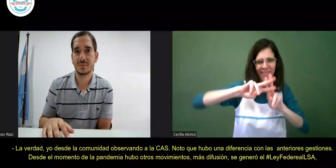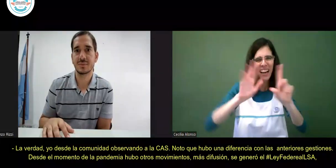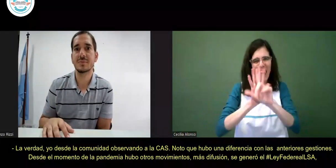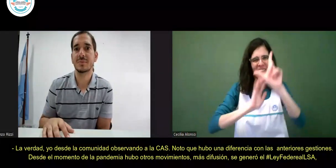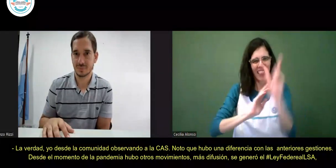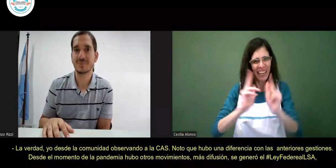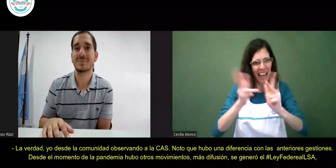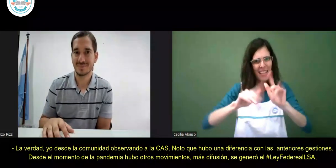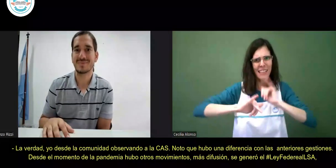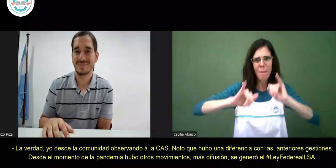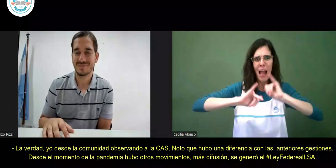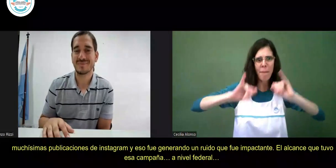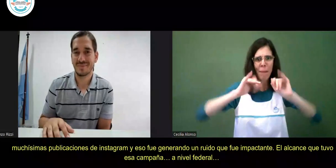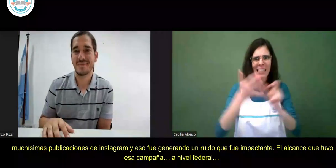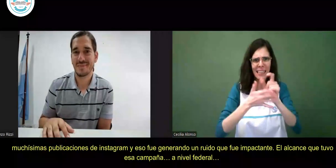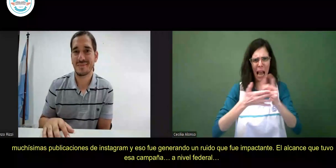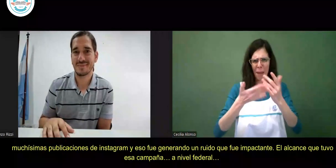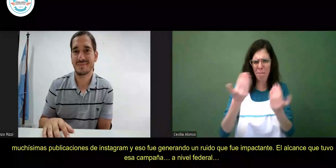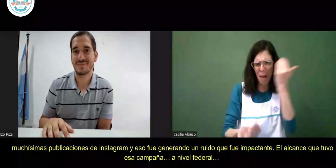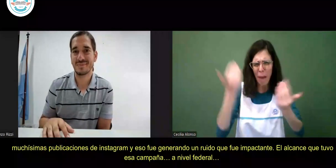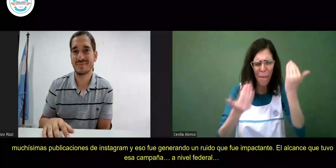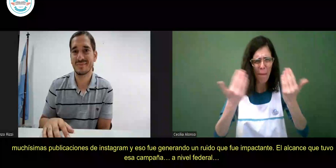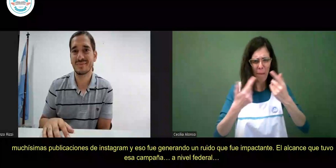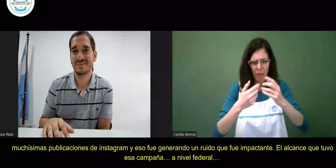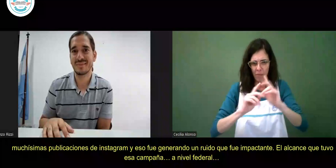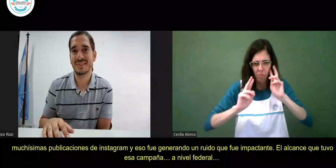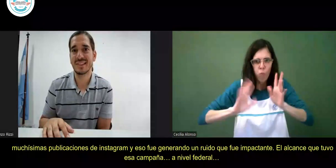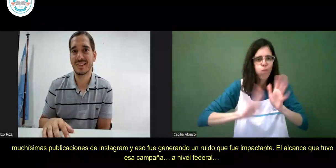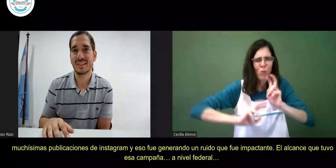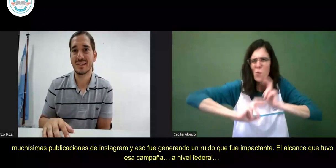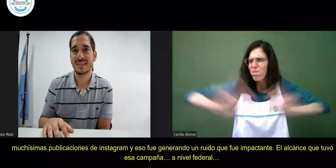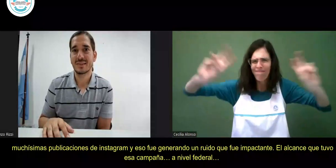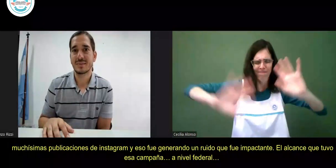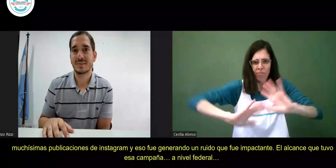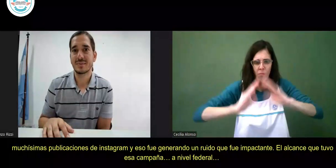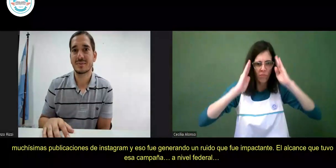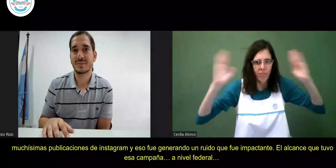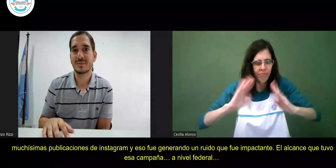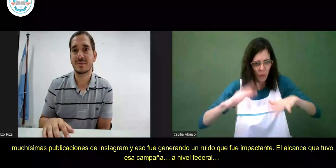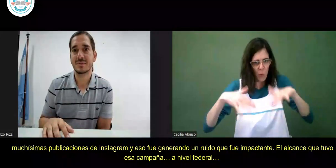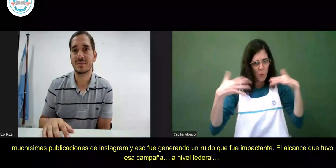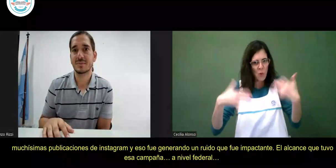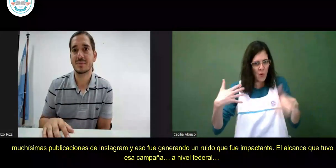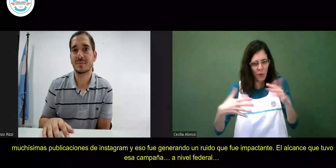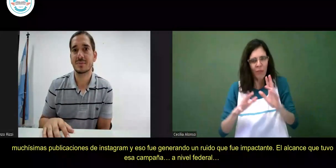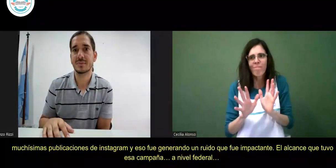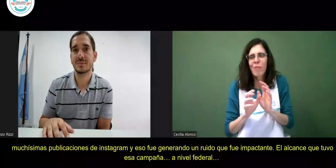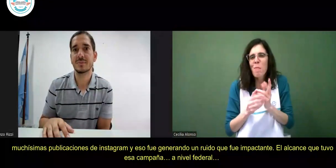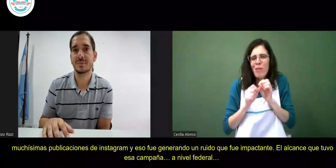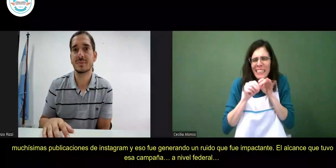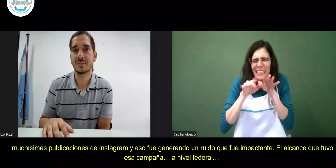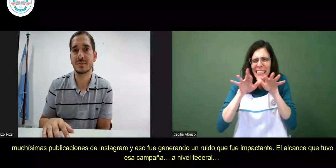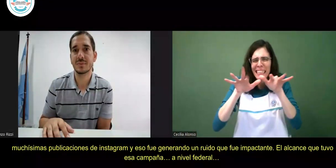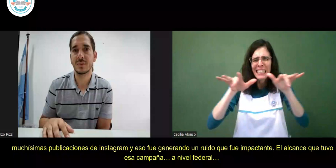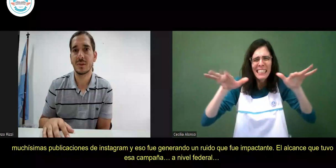el hashtag Ley Federal de Lengua de Señas, muchísimas publicaciones de Instagram y eso fue generando ruido que